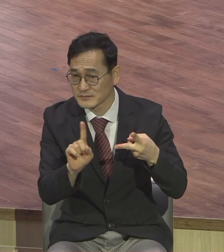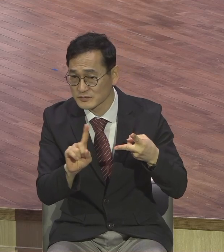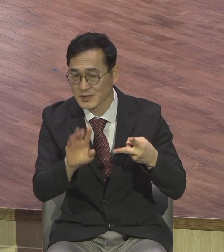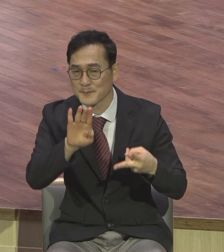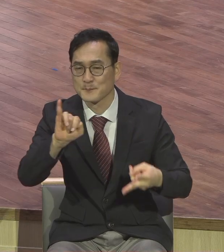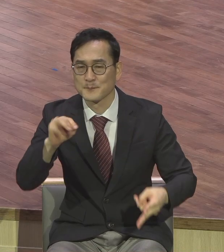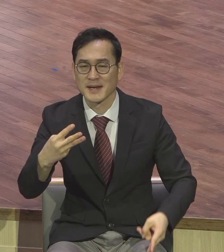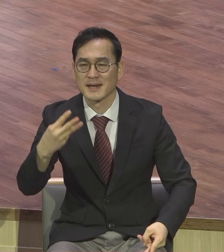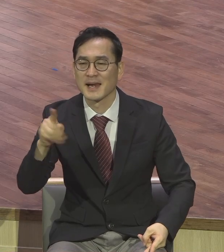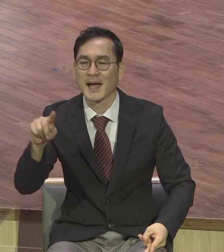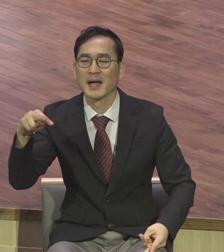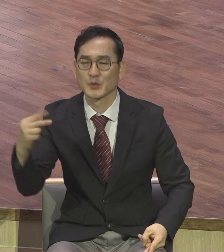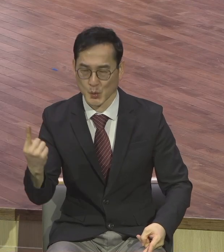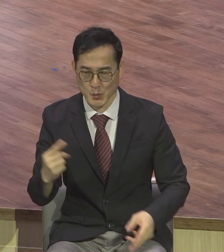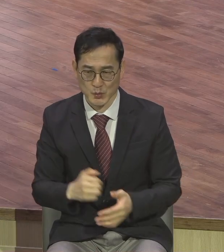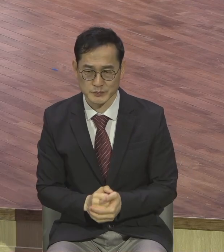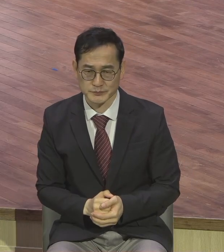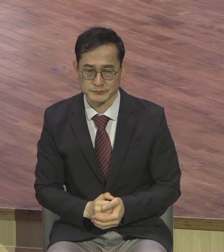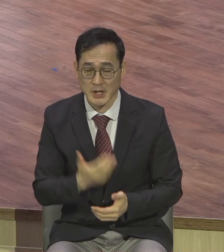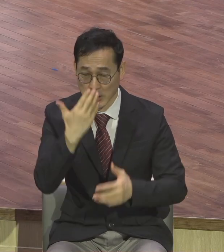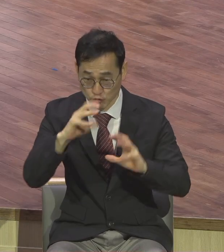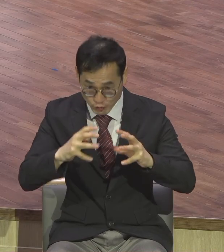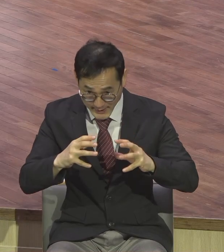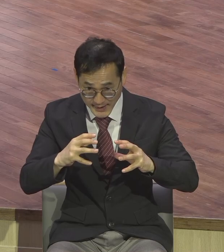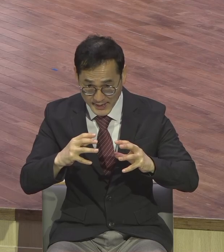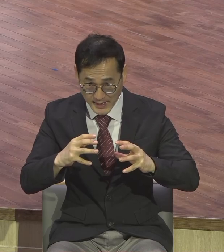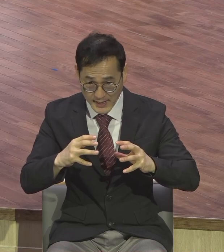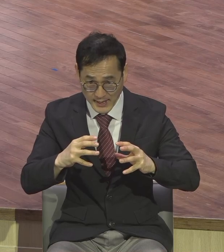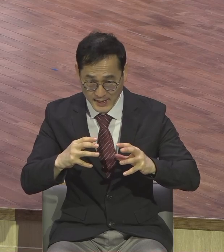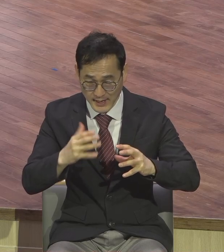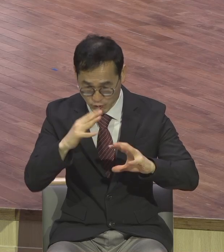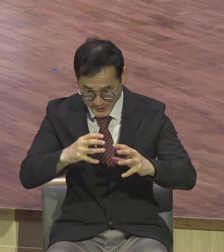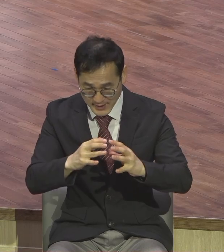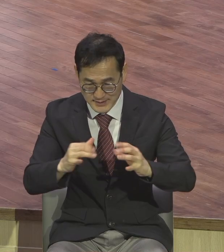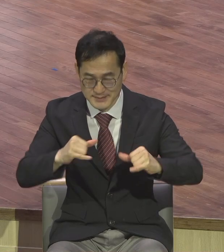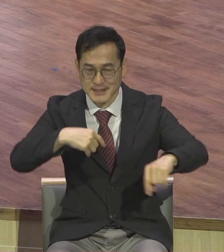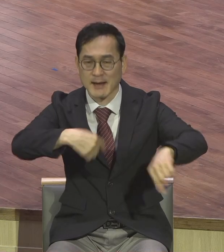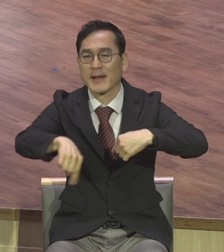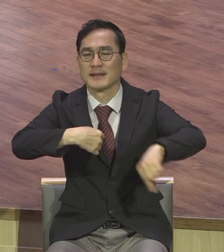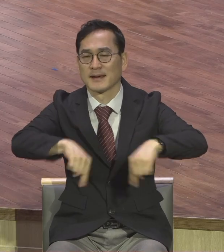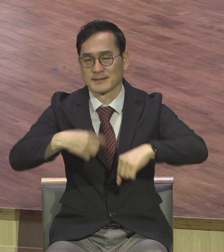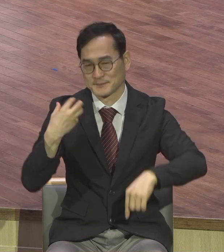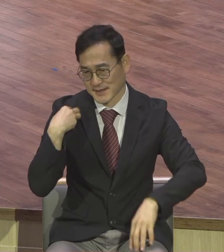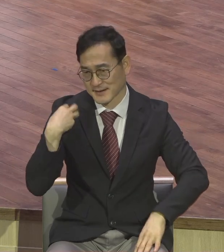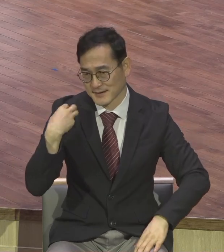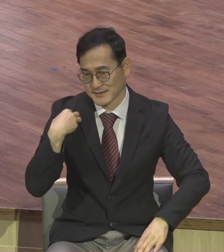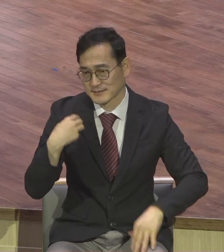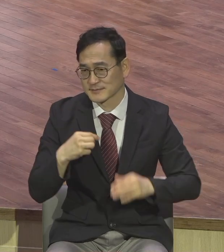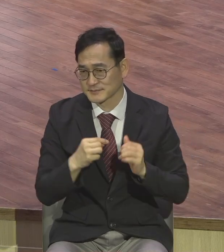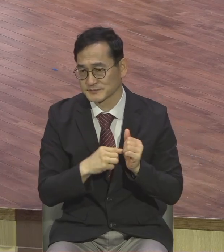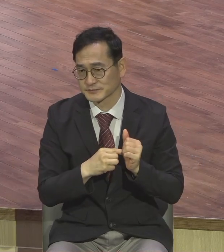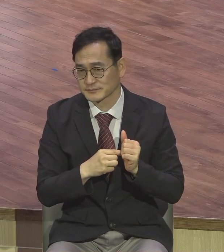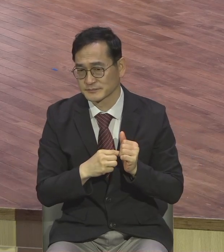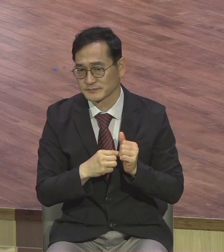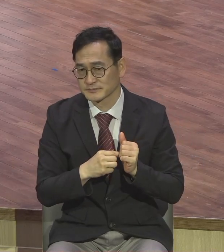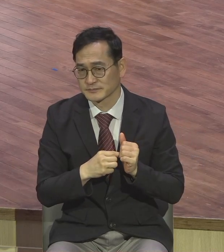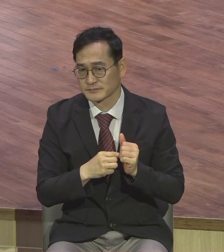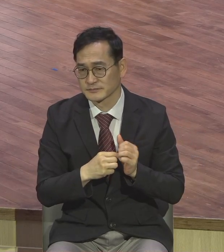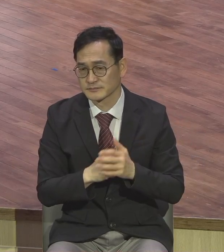빌라도는 유대를 관할하는 로마의 총독입니다. 원래 이 빌라도는 본부가 가이사라에 있어야